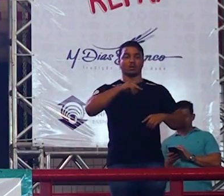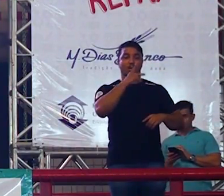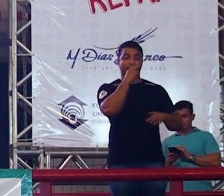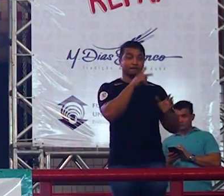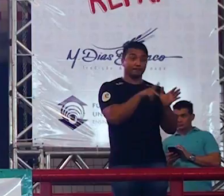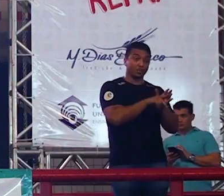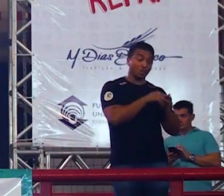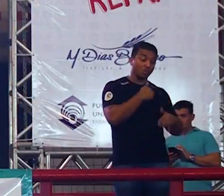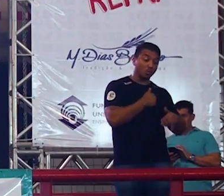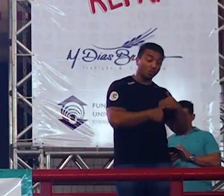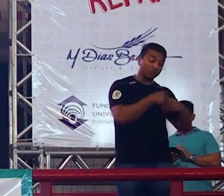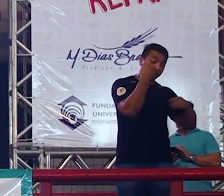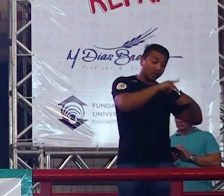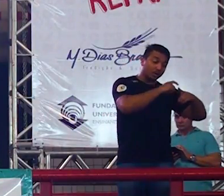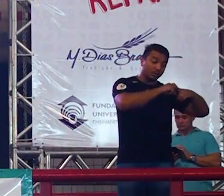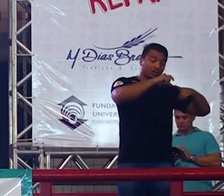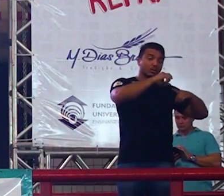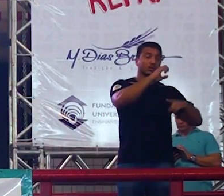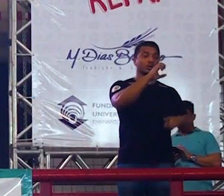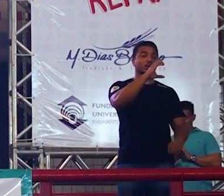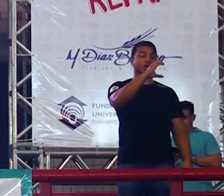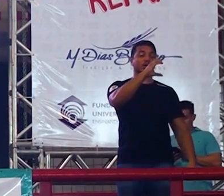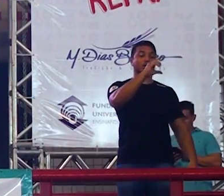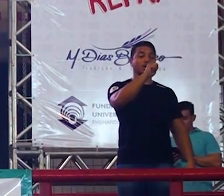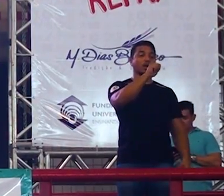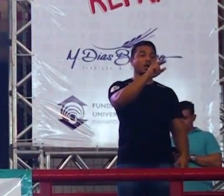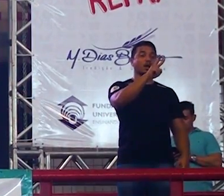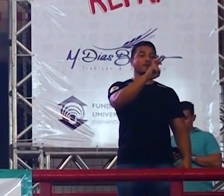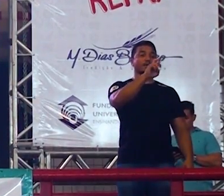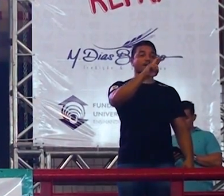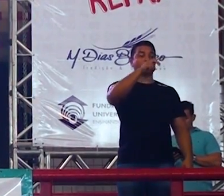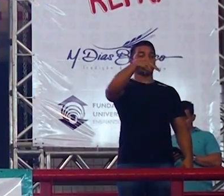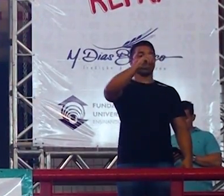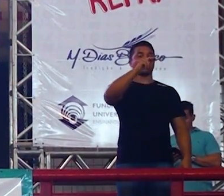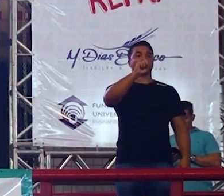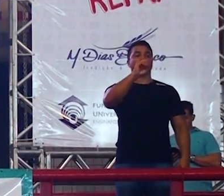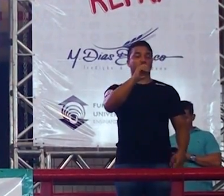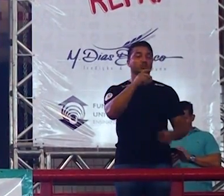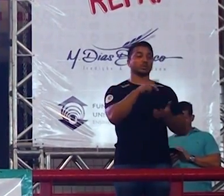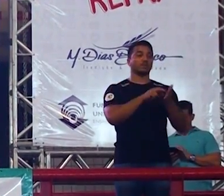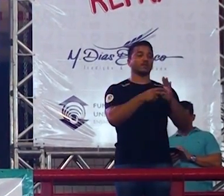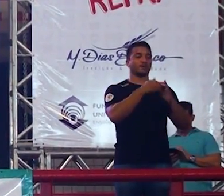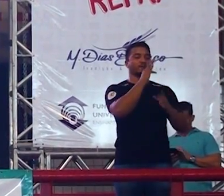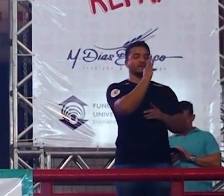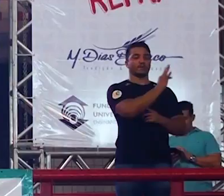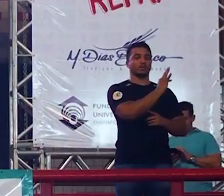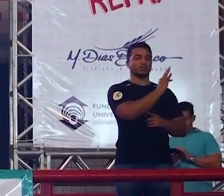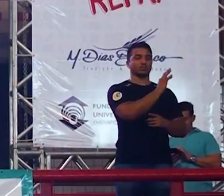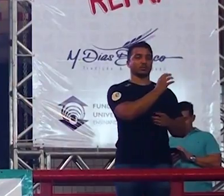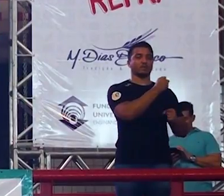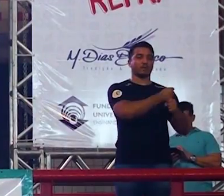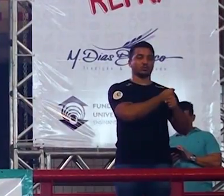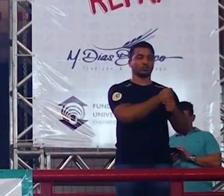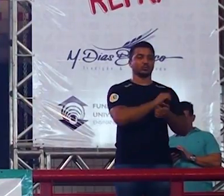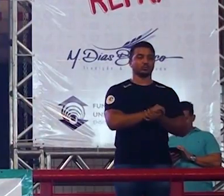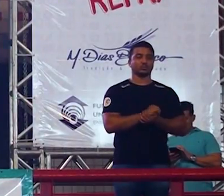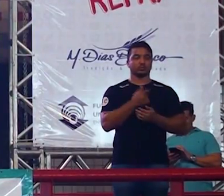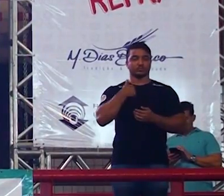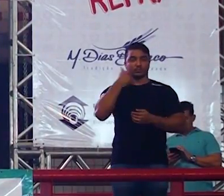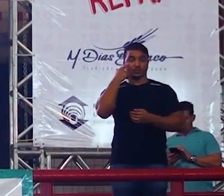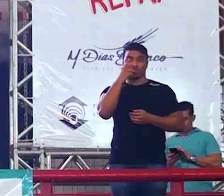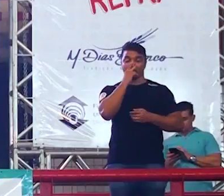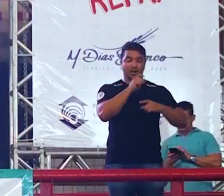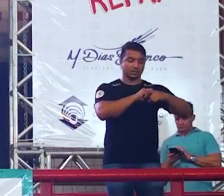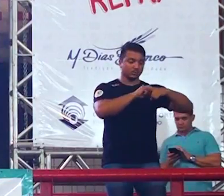corpos cavernosos, onde você vai ter quem? Você vai ter aumento da passagem do fluxo sanguíneo